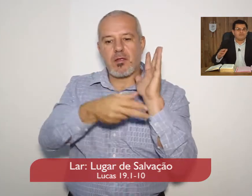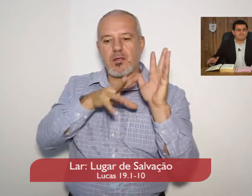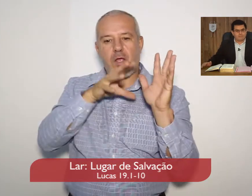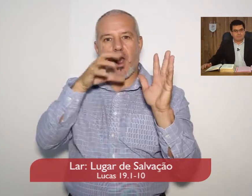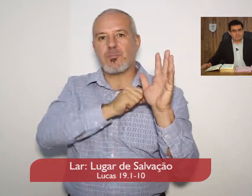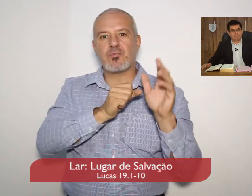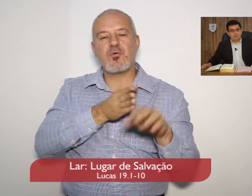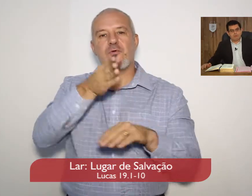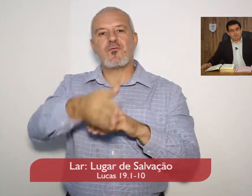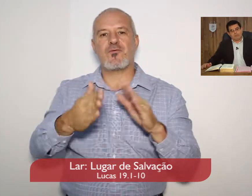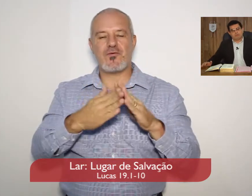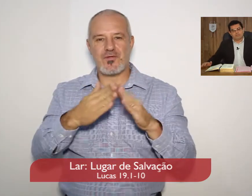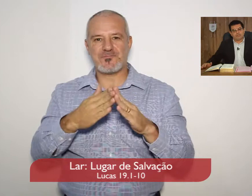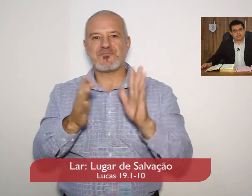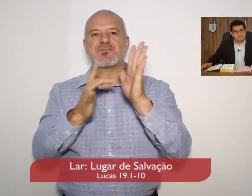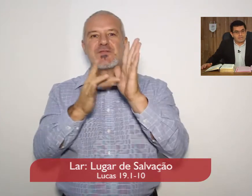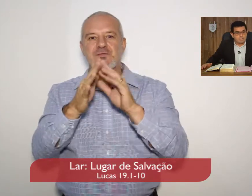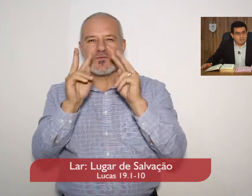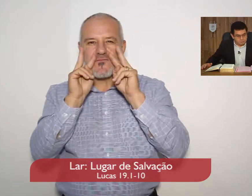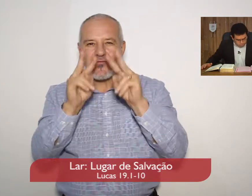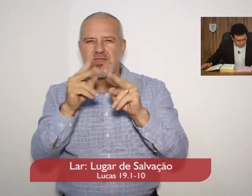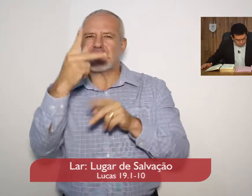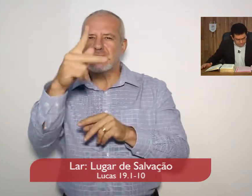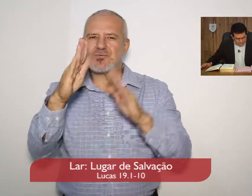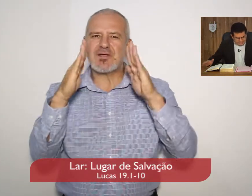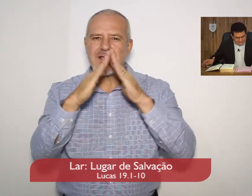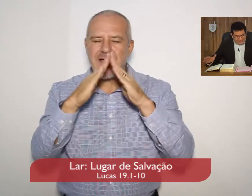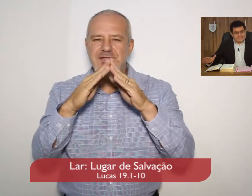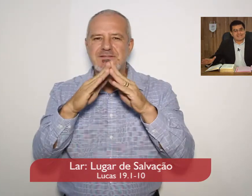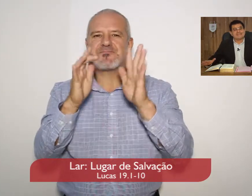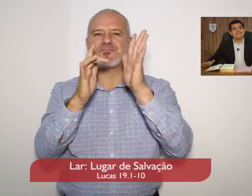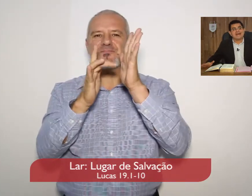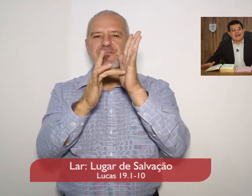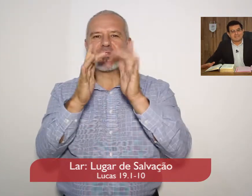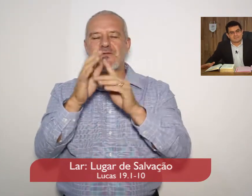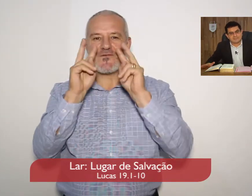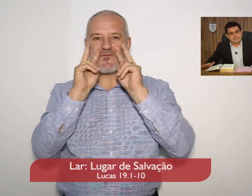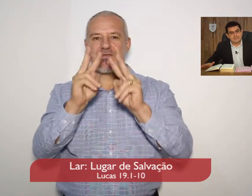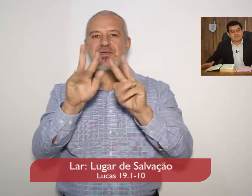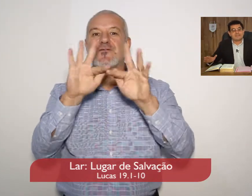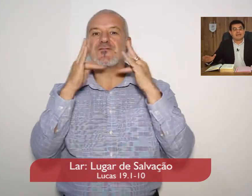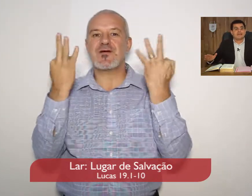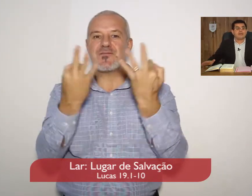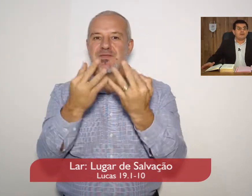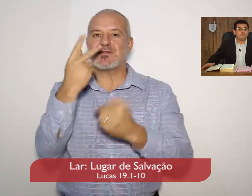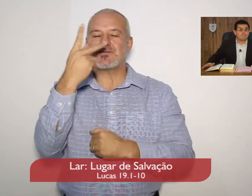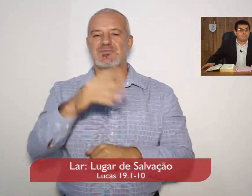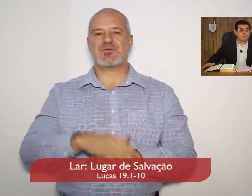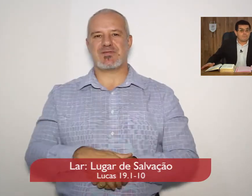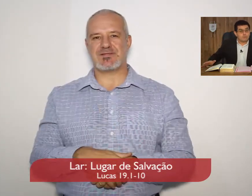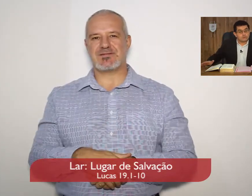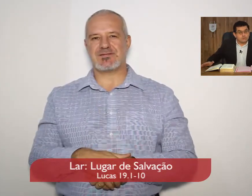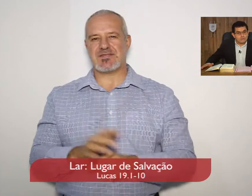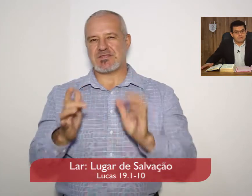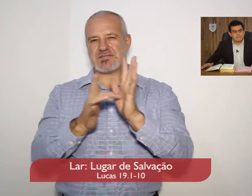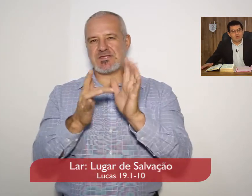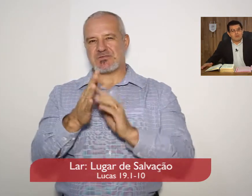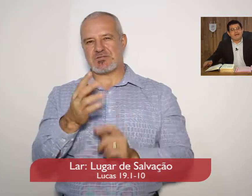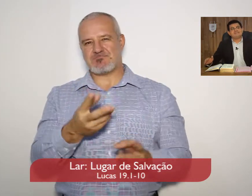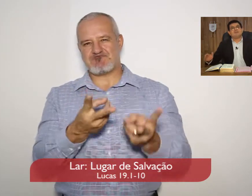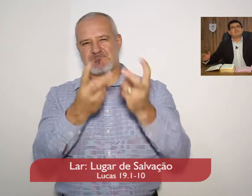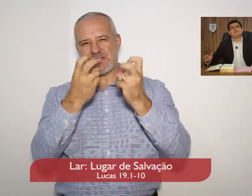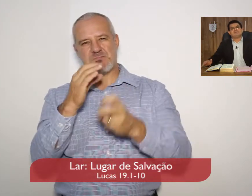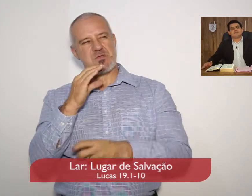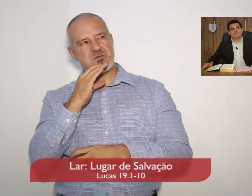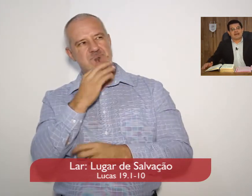a sua família. Eu creio que Jesus, ele pensou: que necessidades Zaqueu possui?